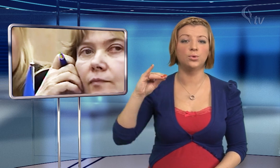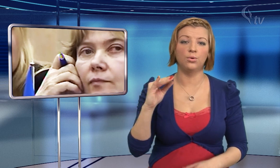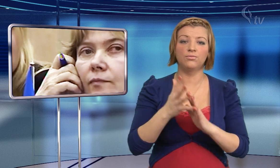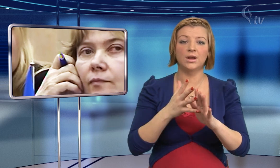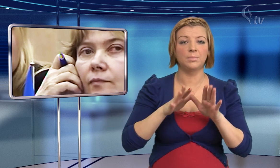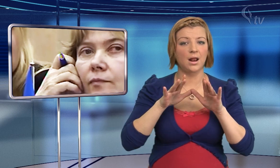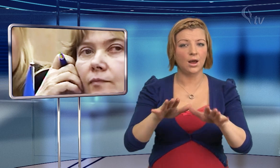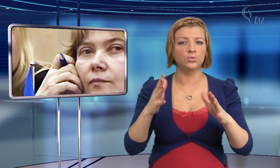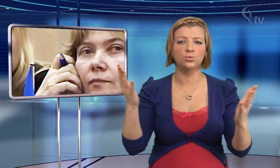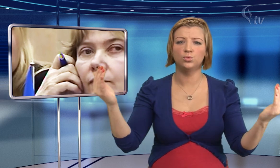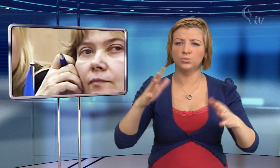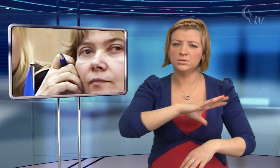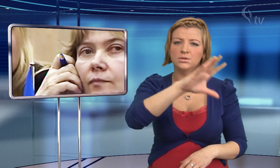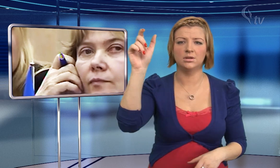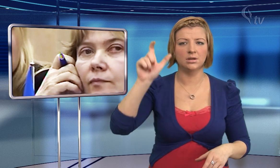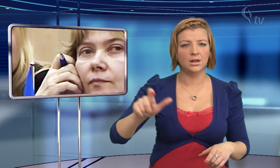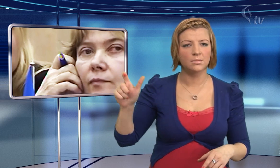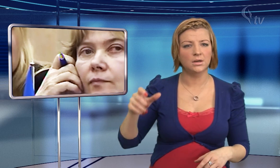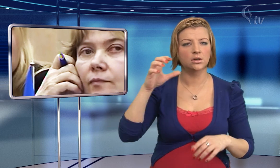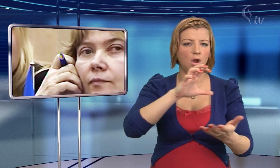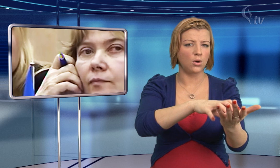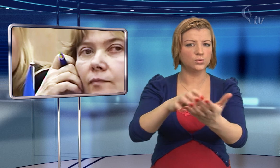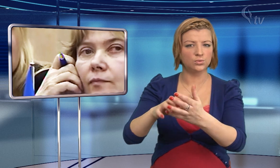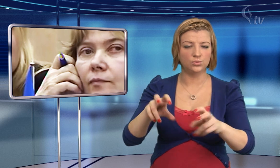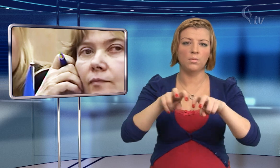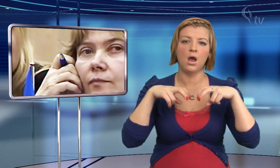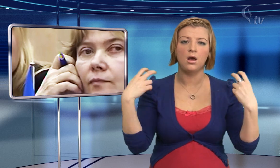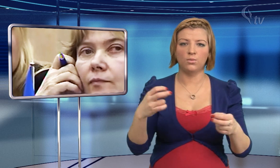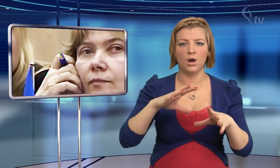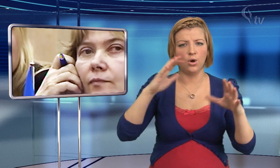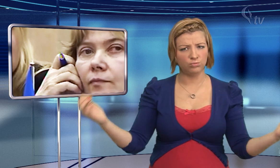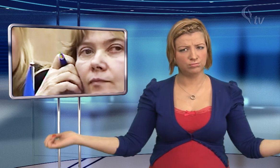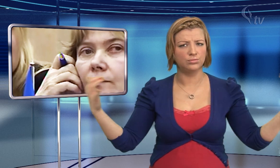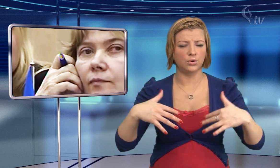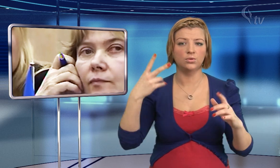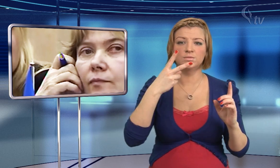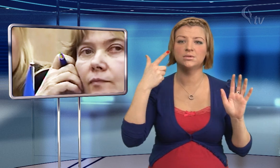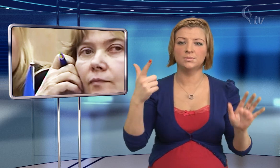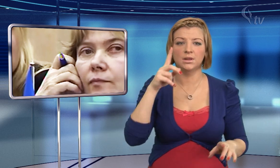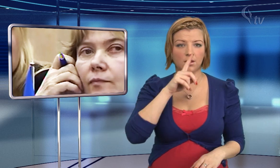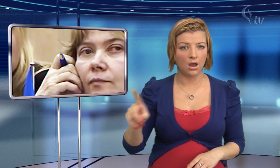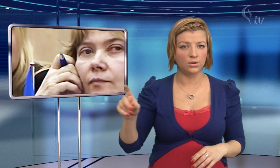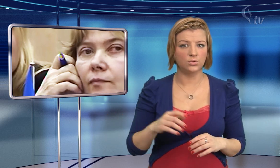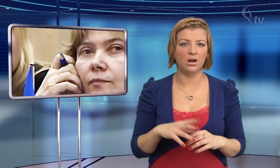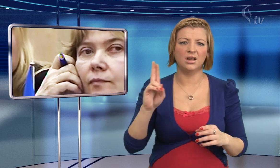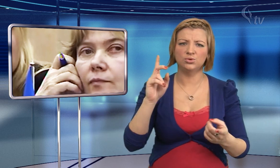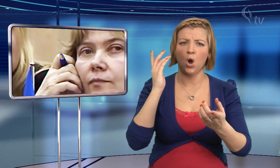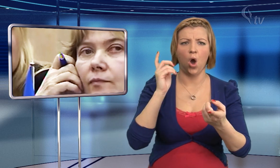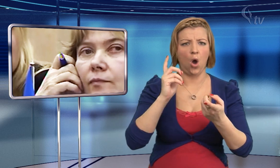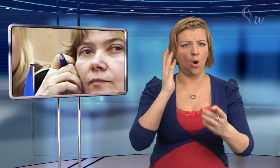MTÜ Viipelend kutsus 27. jaanuaril kokku ümarlauale kõik inimesed ja asutused, kes on otseselt seotud